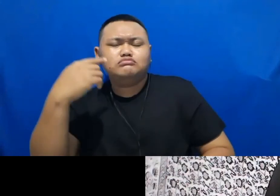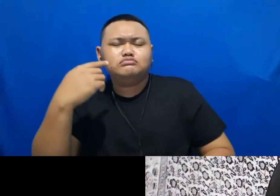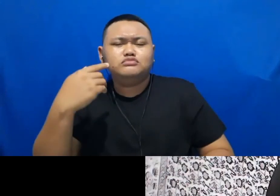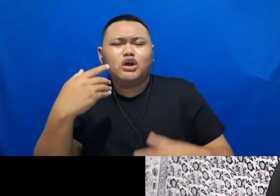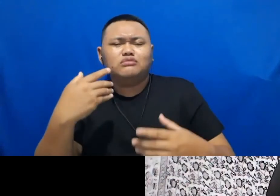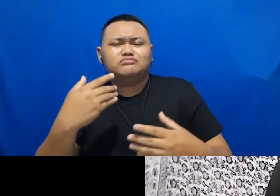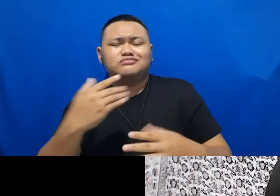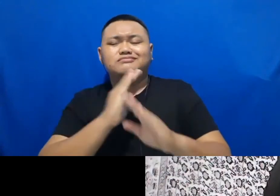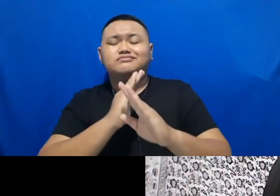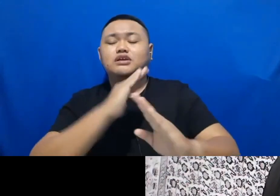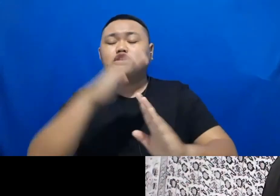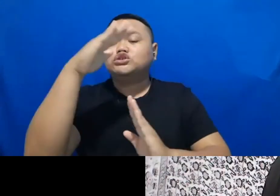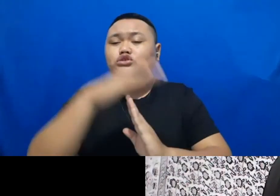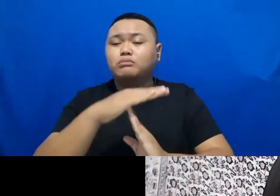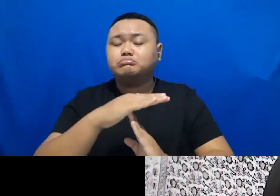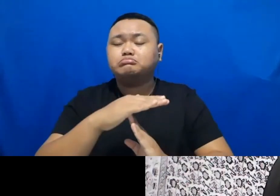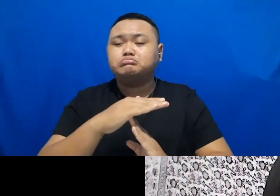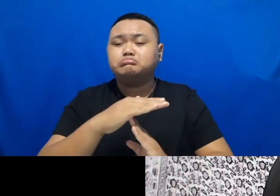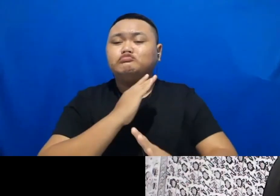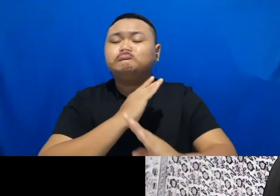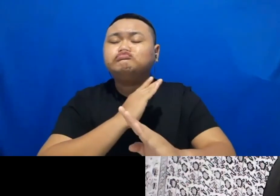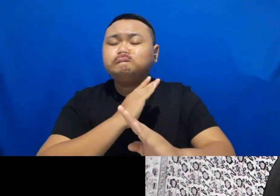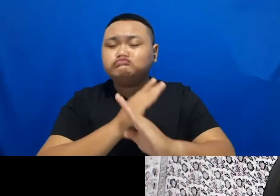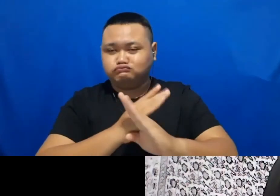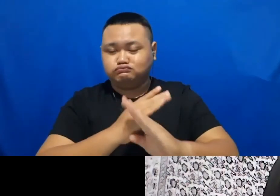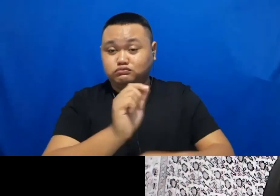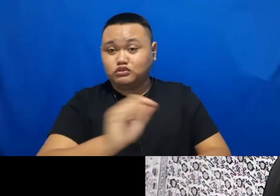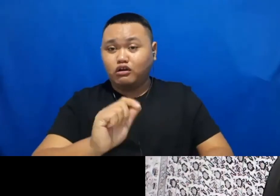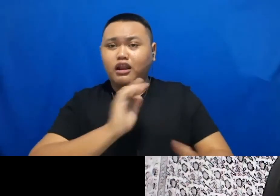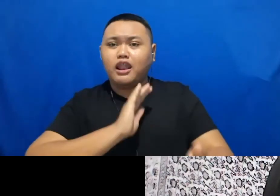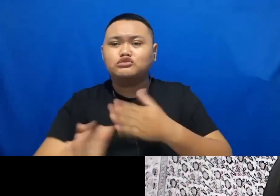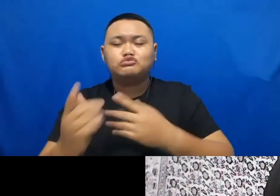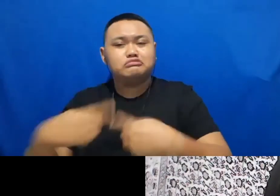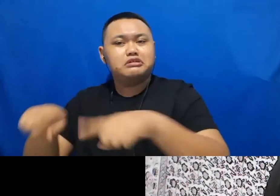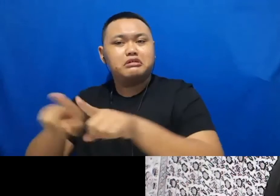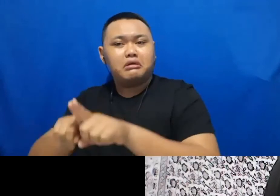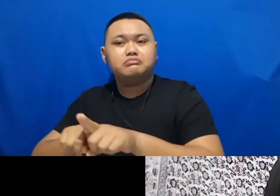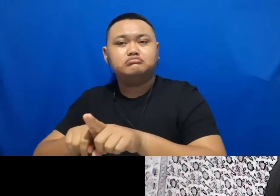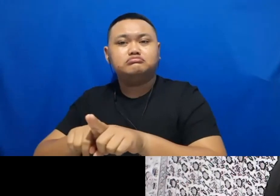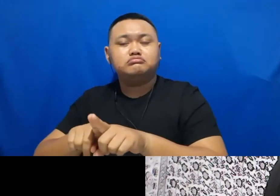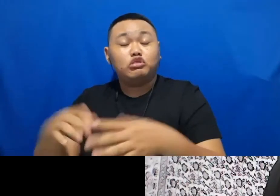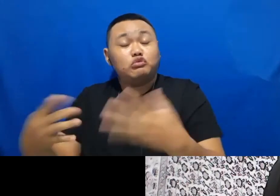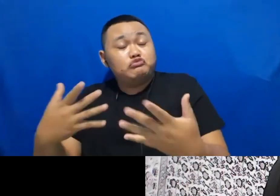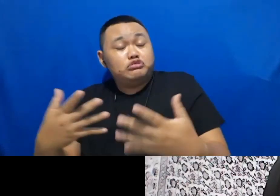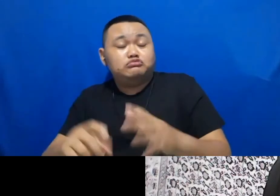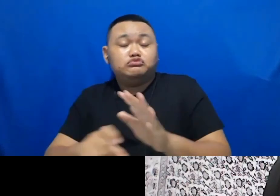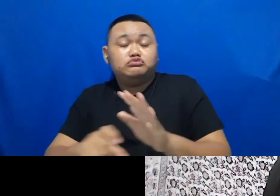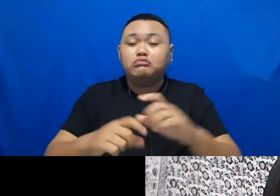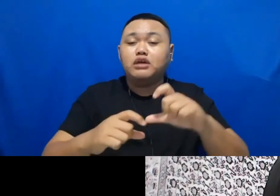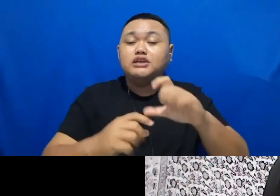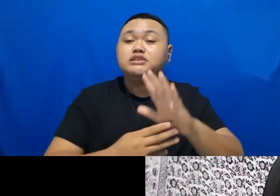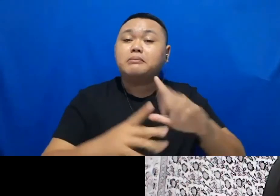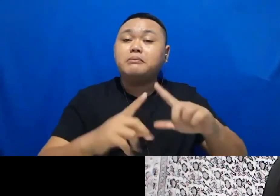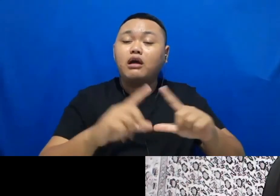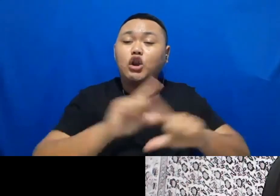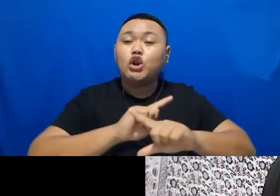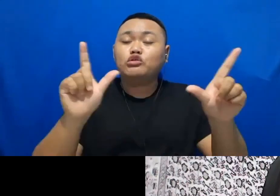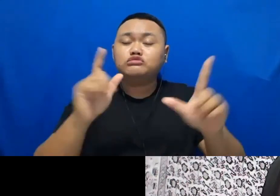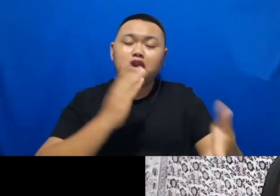bisa mendapatkan hak biasanya ini ya, memang sebetulnya begini, yang namanya ketidakadilan gender